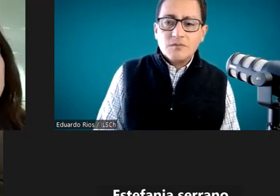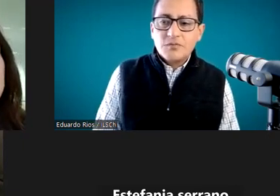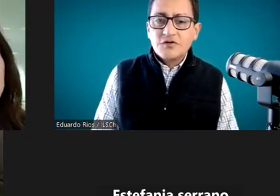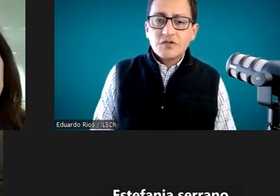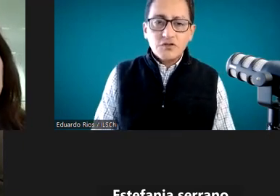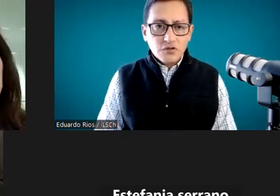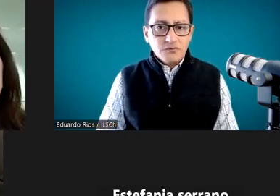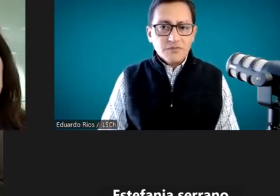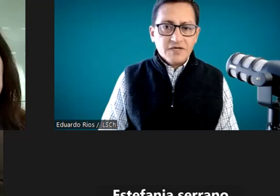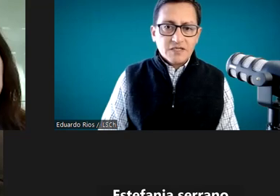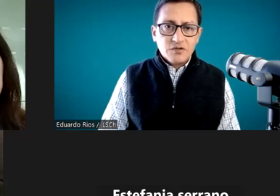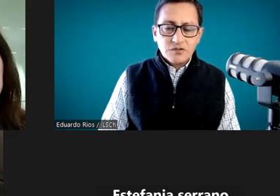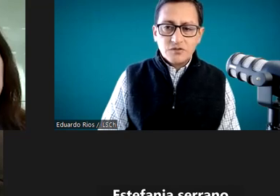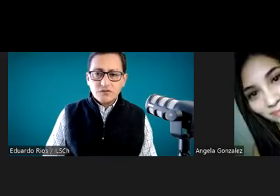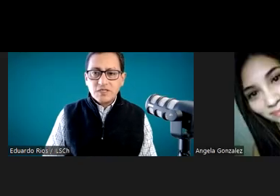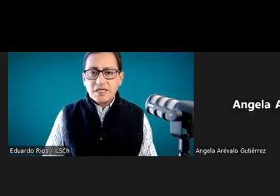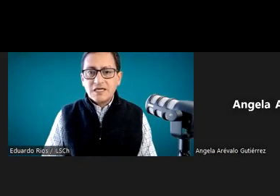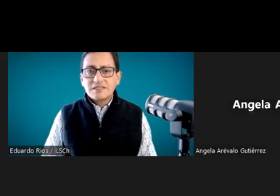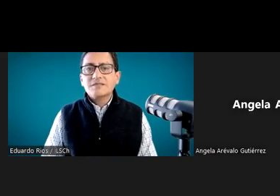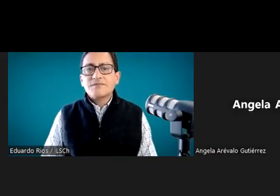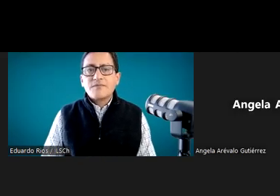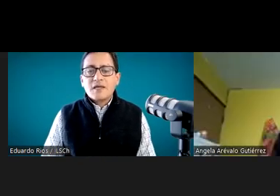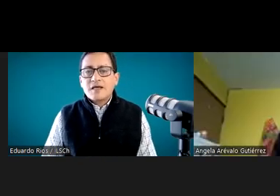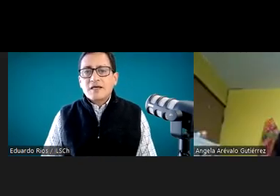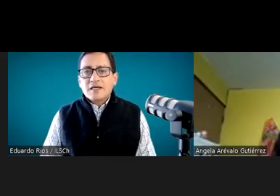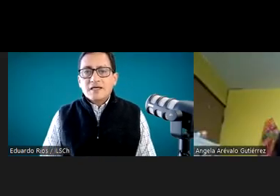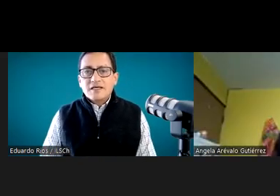un profesor sordo que va a estar con nosotros durante las clases.